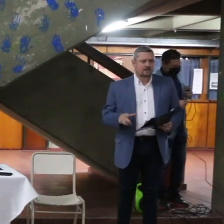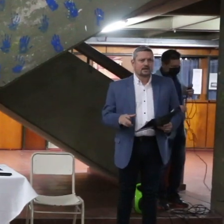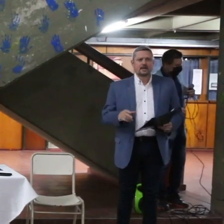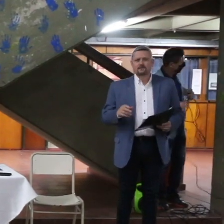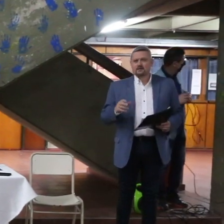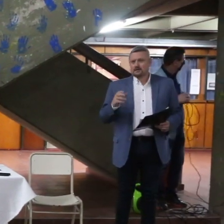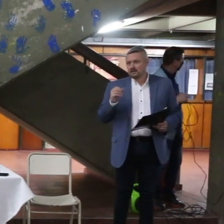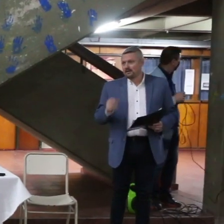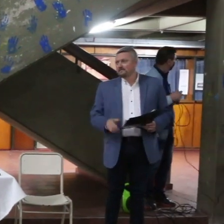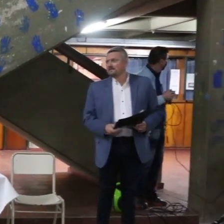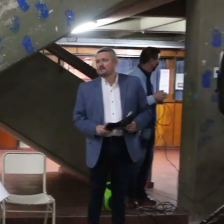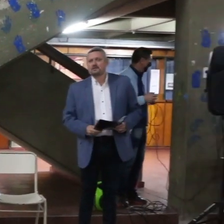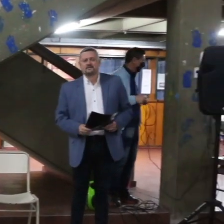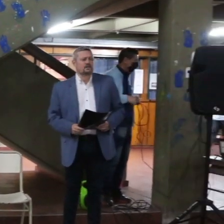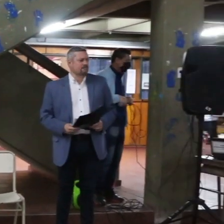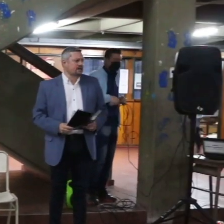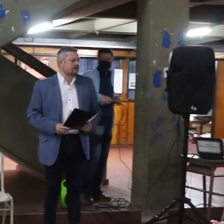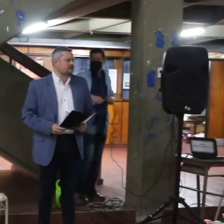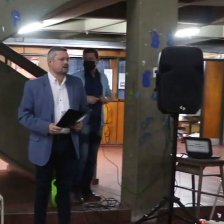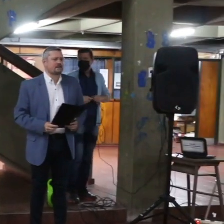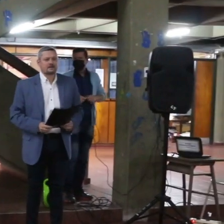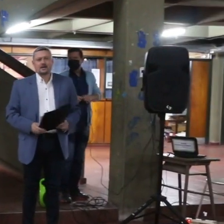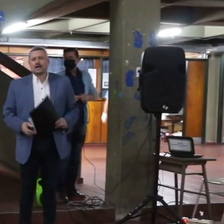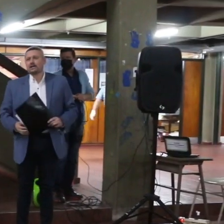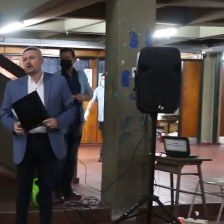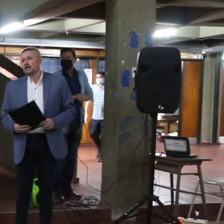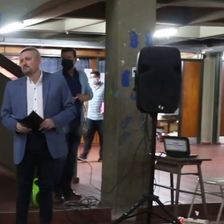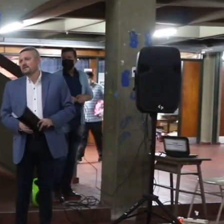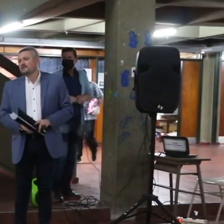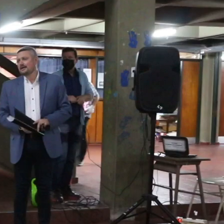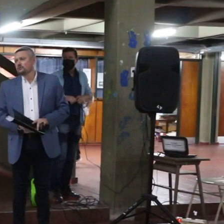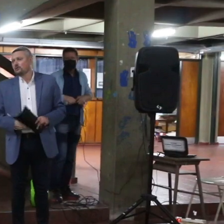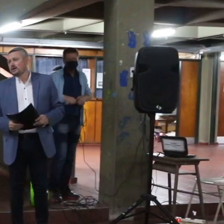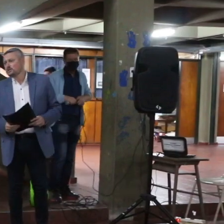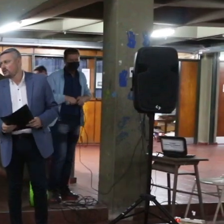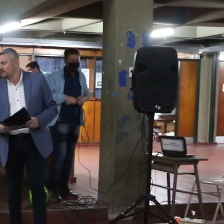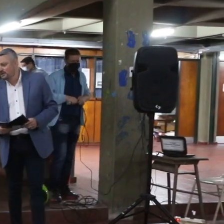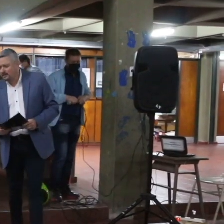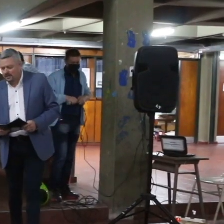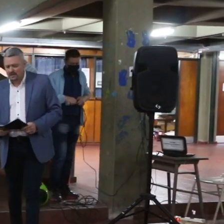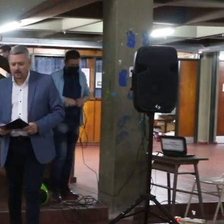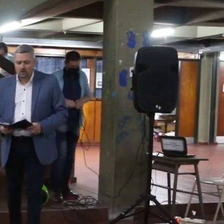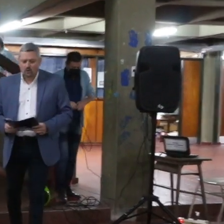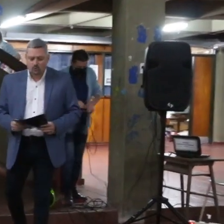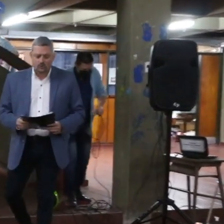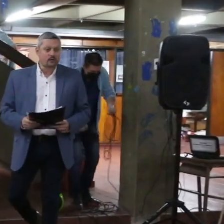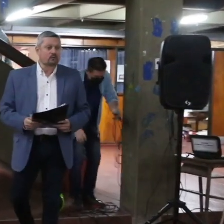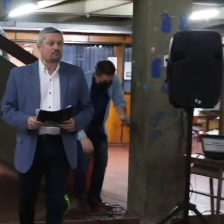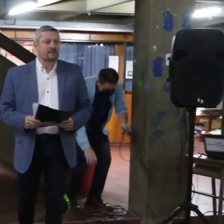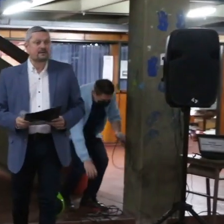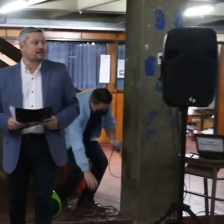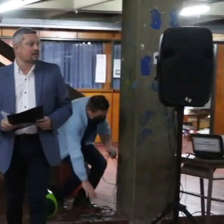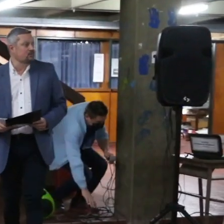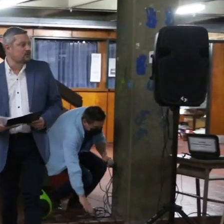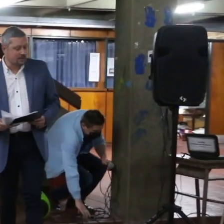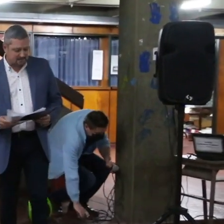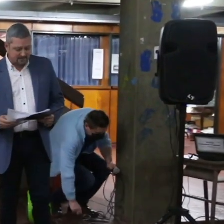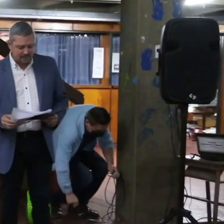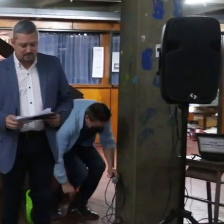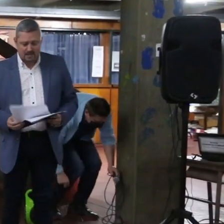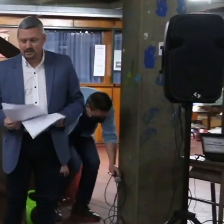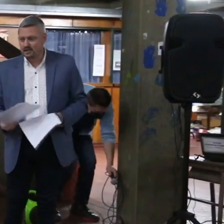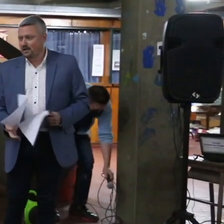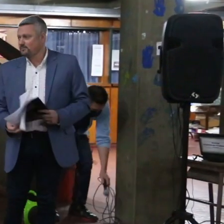vista, ideas que van a ser siempre significativas a la hora de pensar todo aquello que tiene que ocurrir cuando pase este temblor